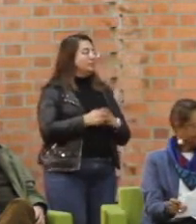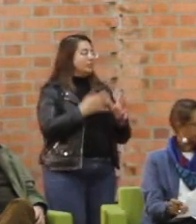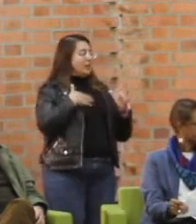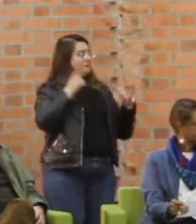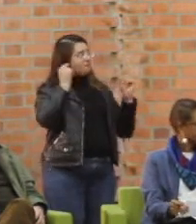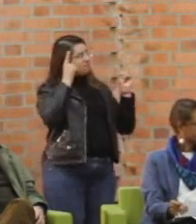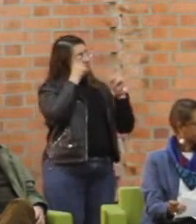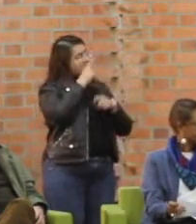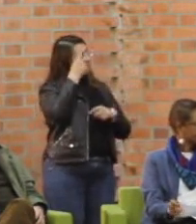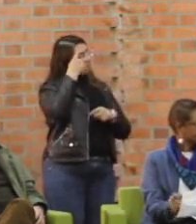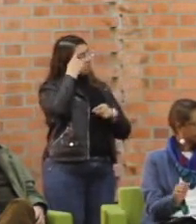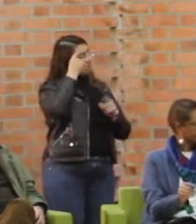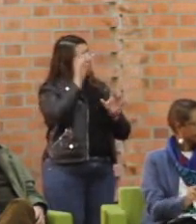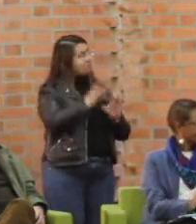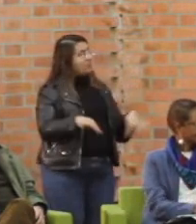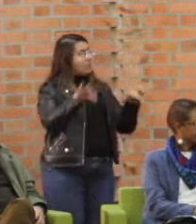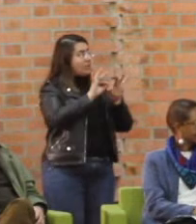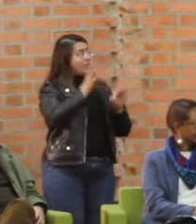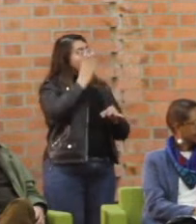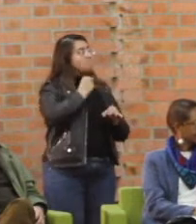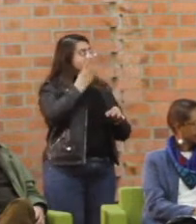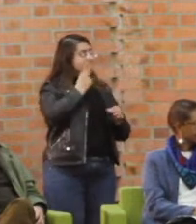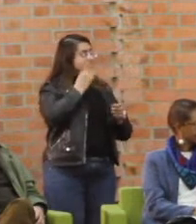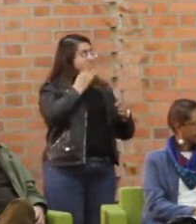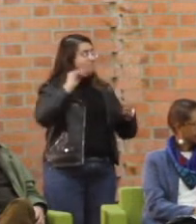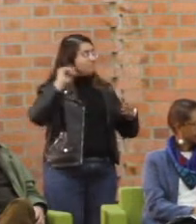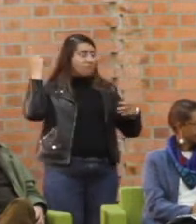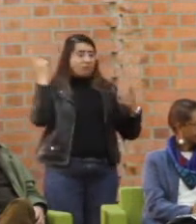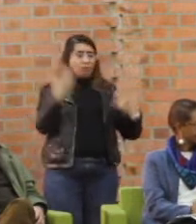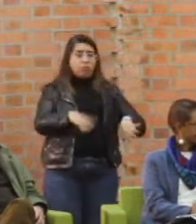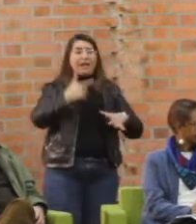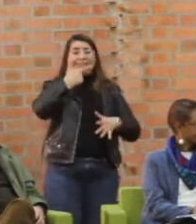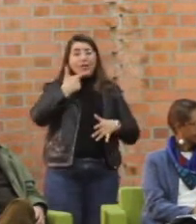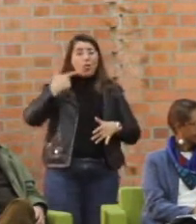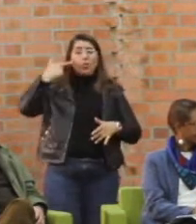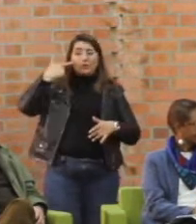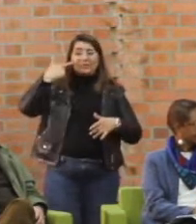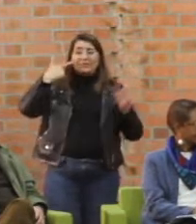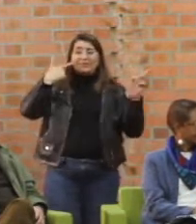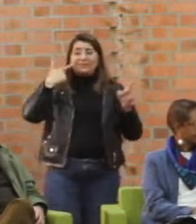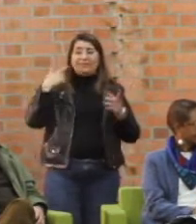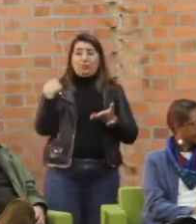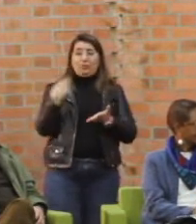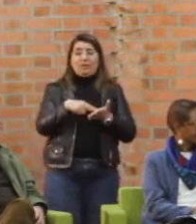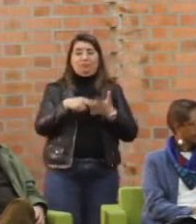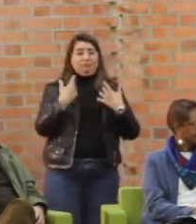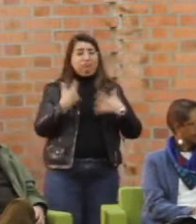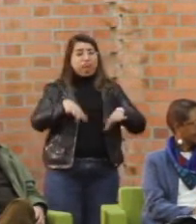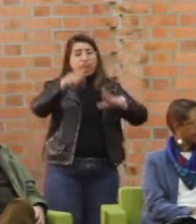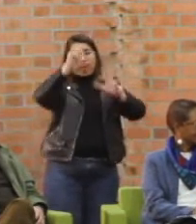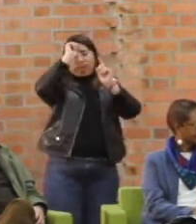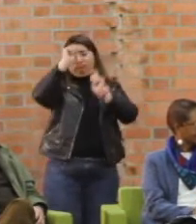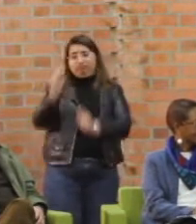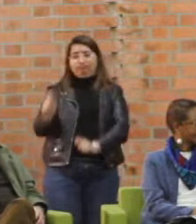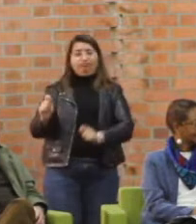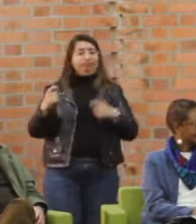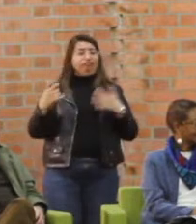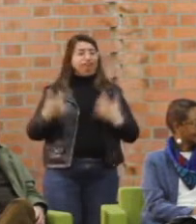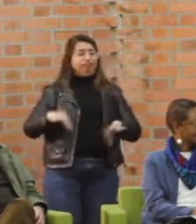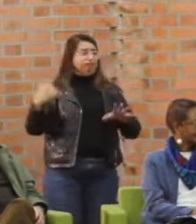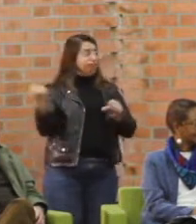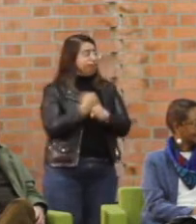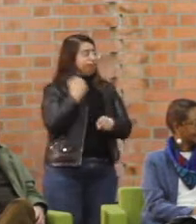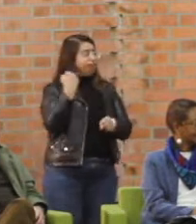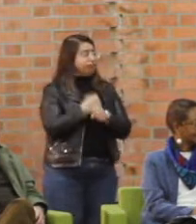pienso que la trayectoria de luz y a quien hoy conmemoramos pues es un legado que hemos aprendido a través del trabajo que